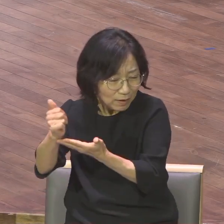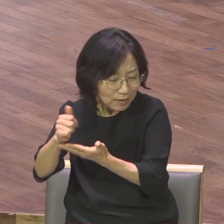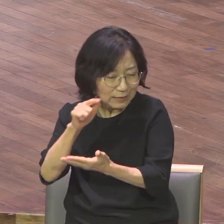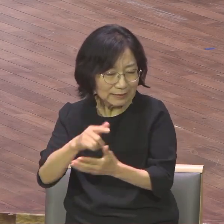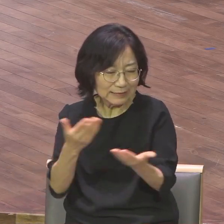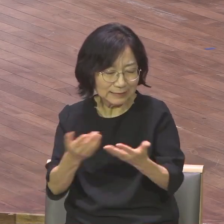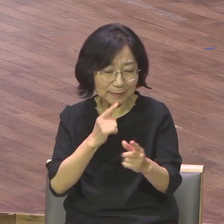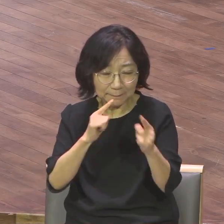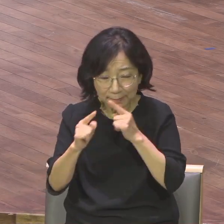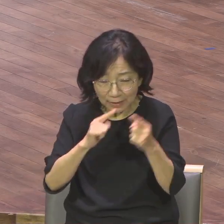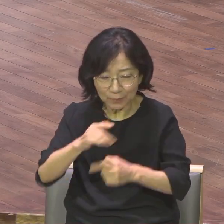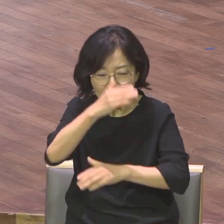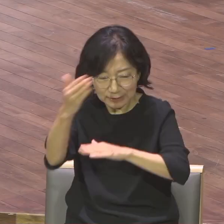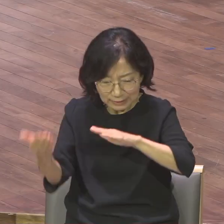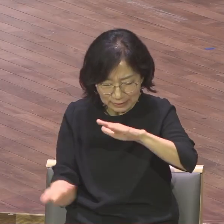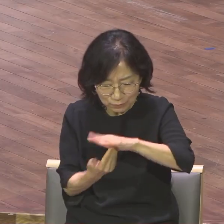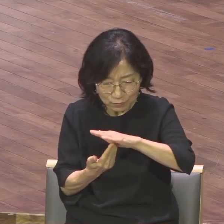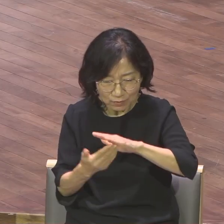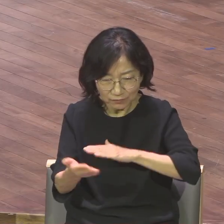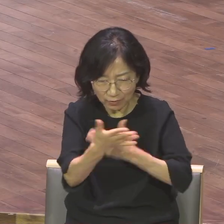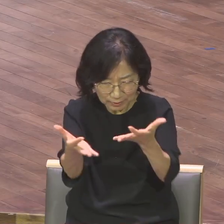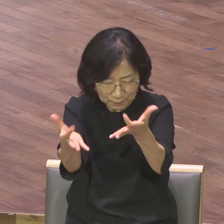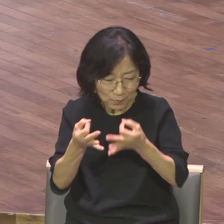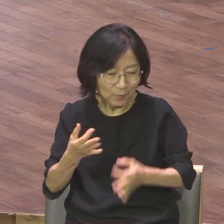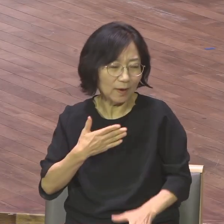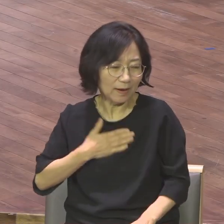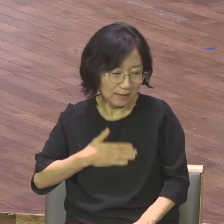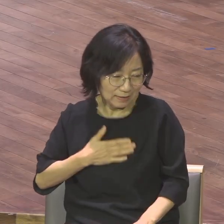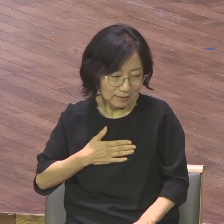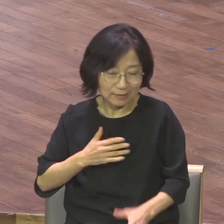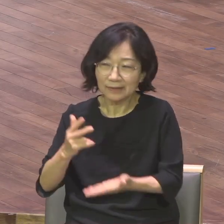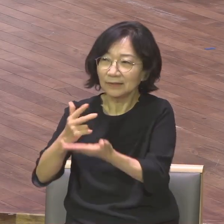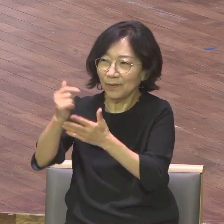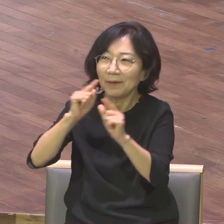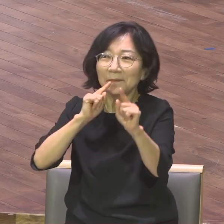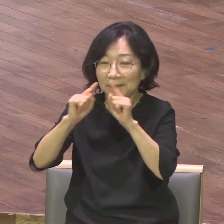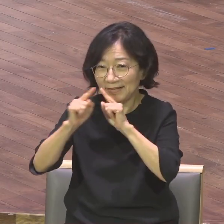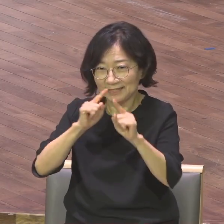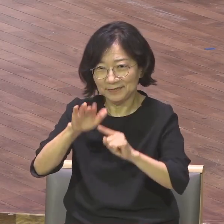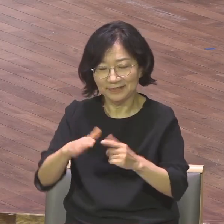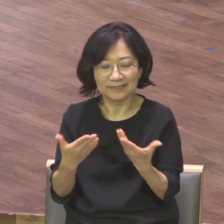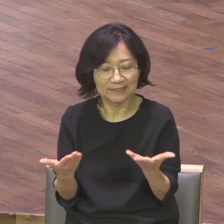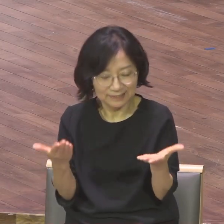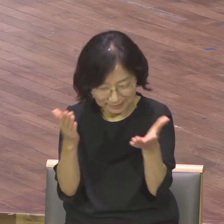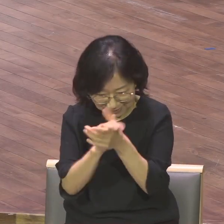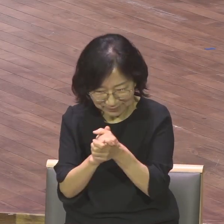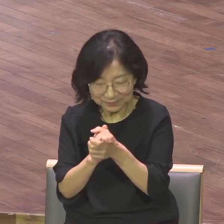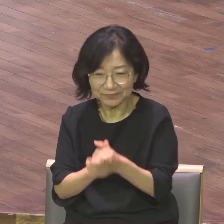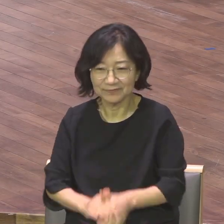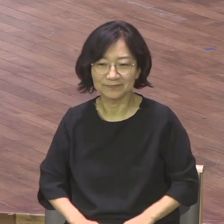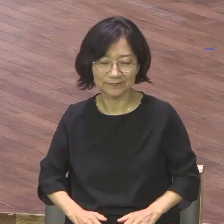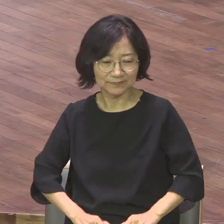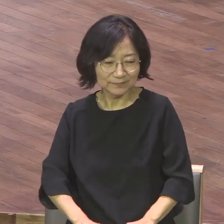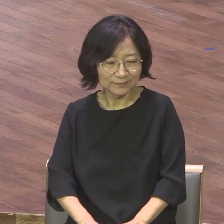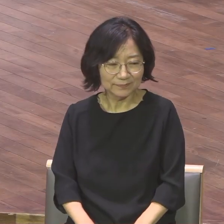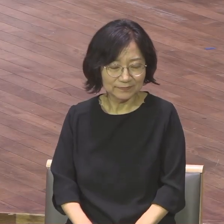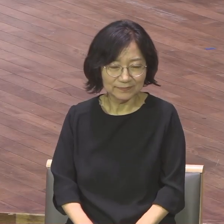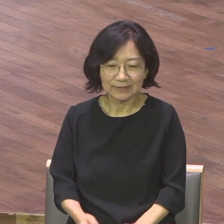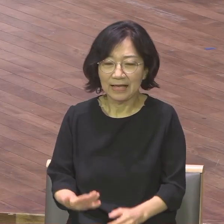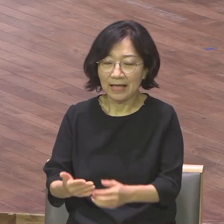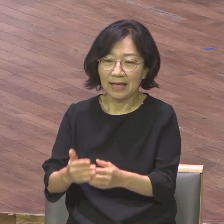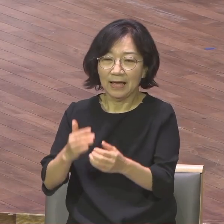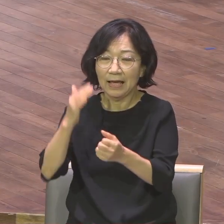일을 말하고 이런 줄을 너희가 알리라. 여호와의 말씀이니라. 아멘.